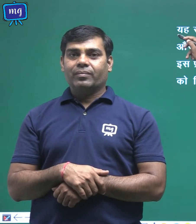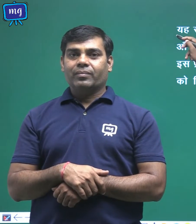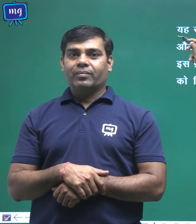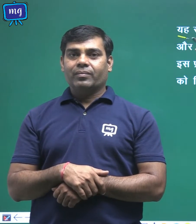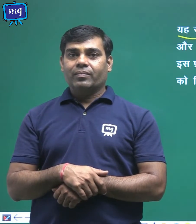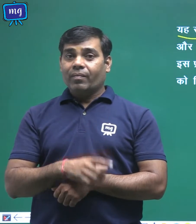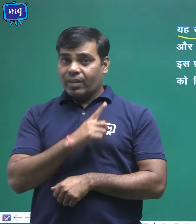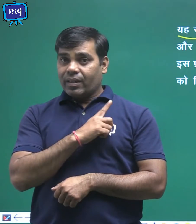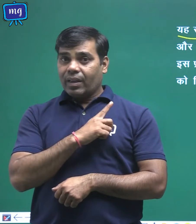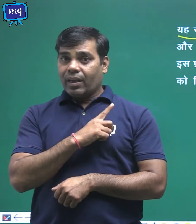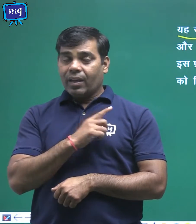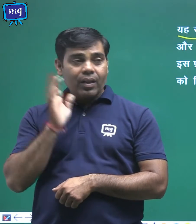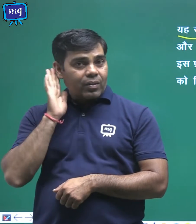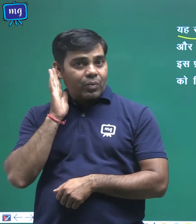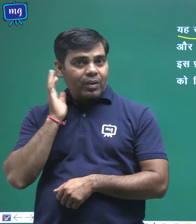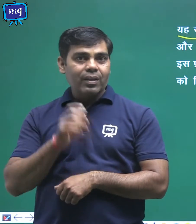यह सुनकर